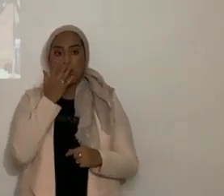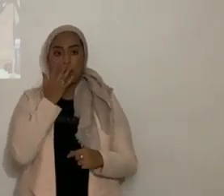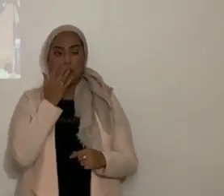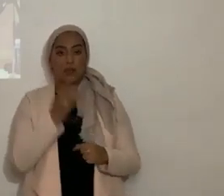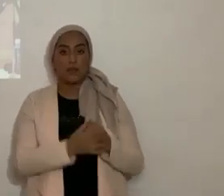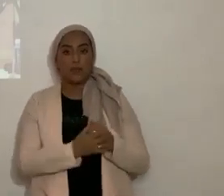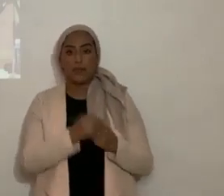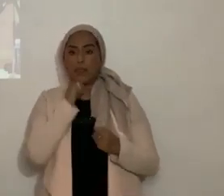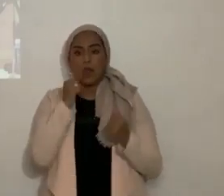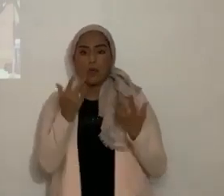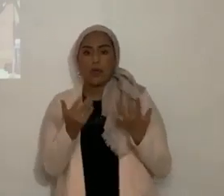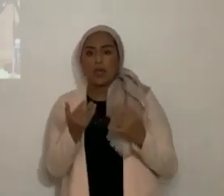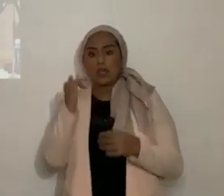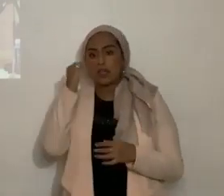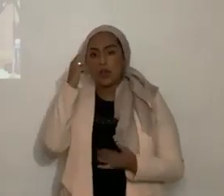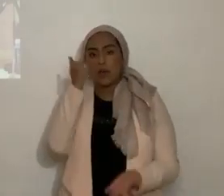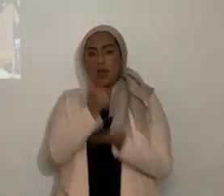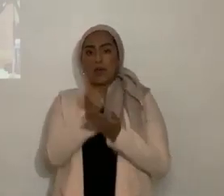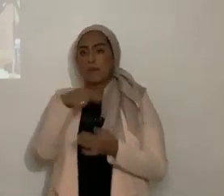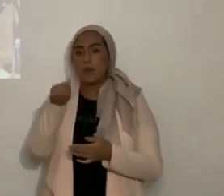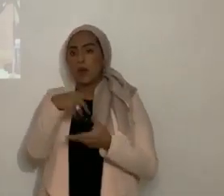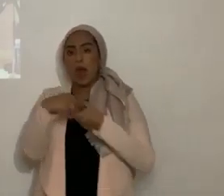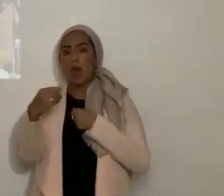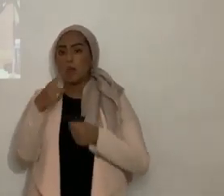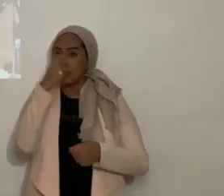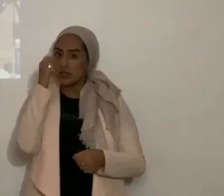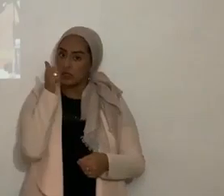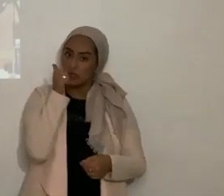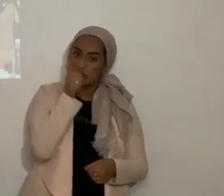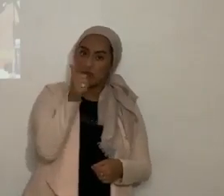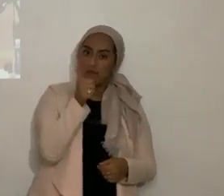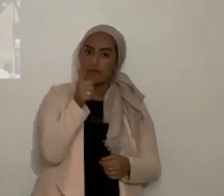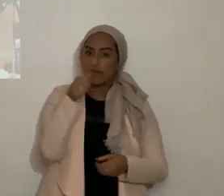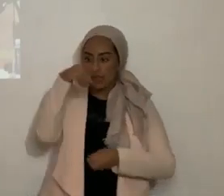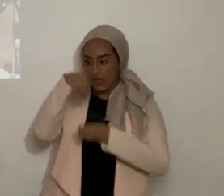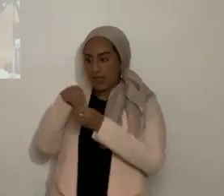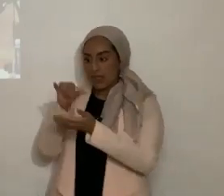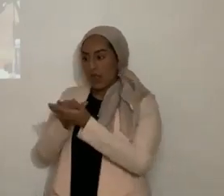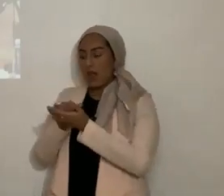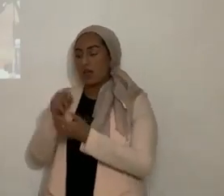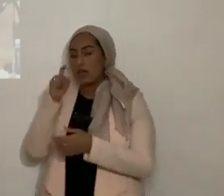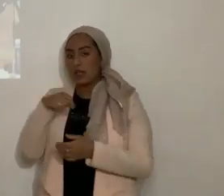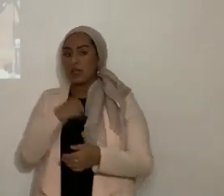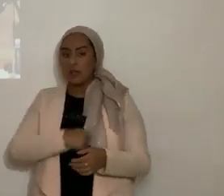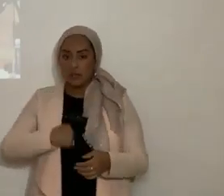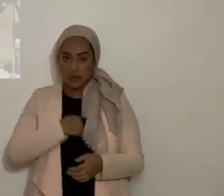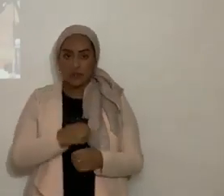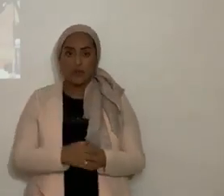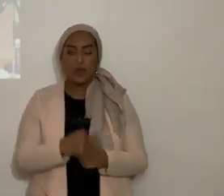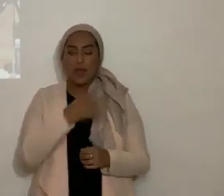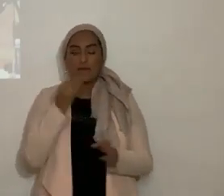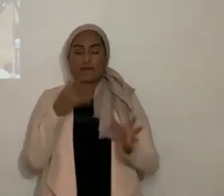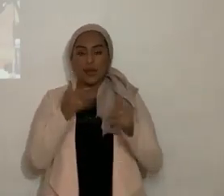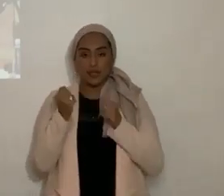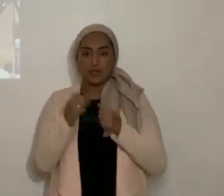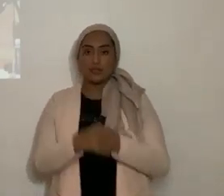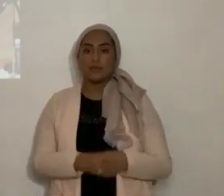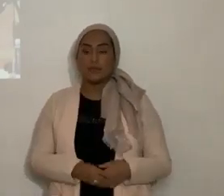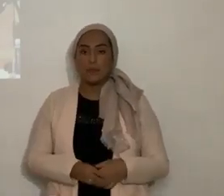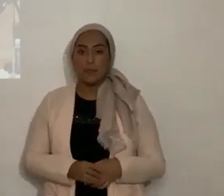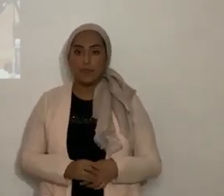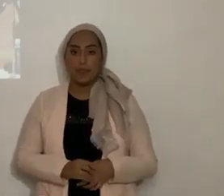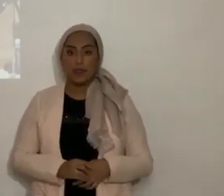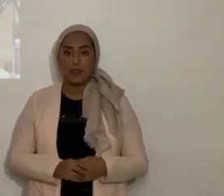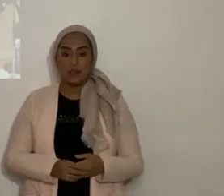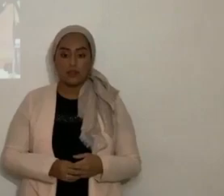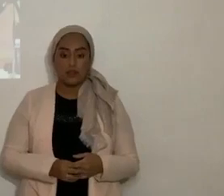malas decisiones, no esperes a que Yahweh te saque de ahí, porque tú mismo te metiste. Tienes que hacerte teshuva y rápido.